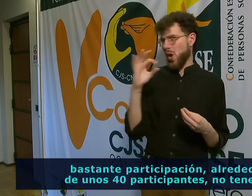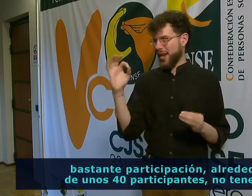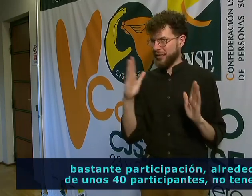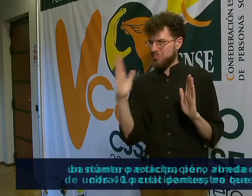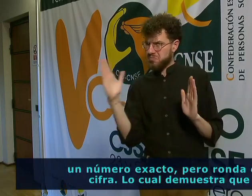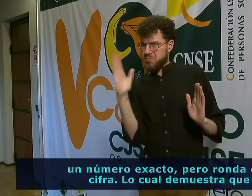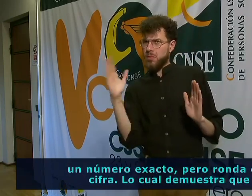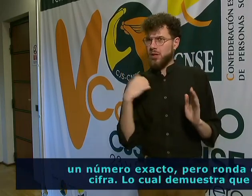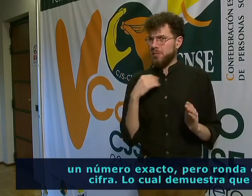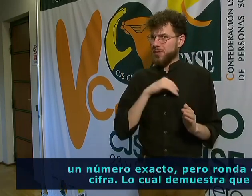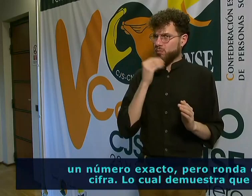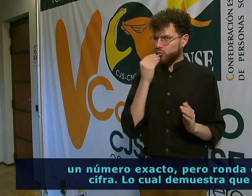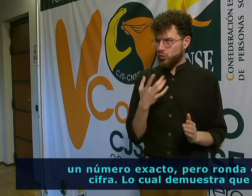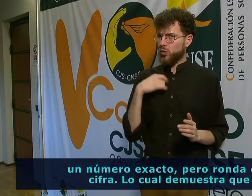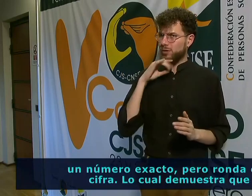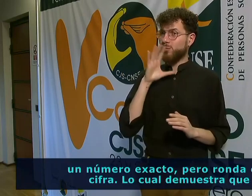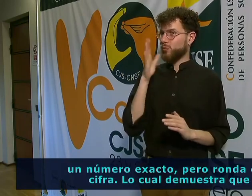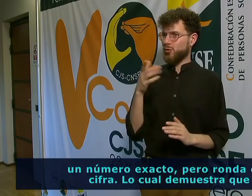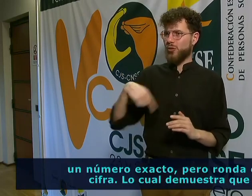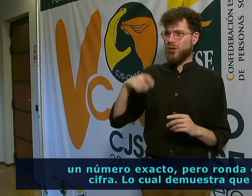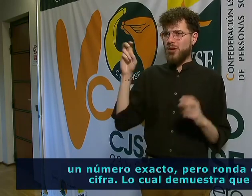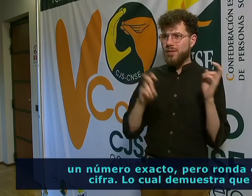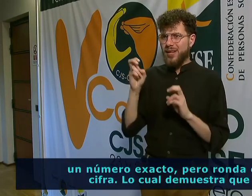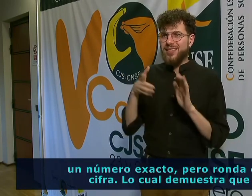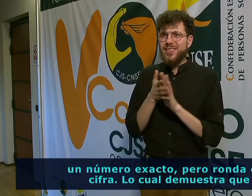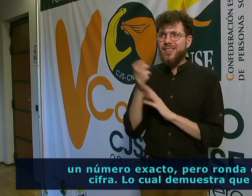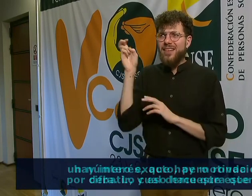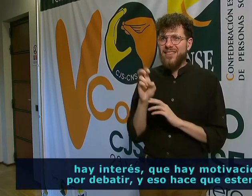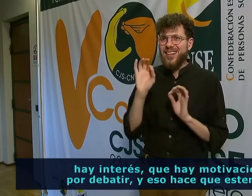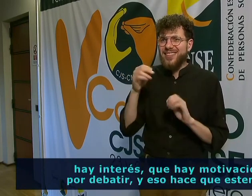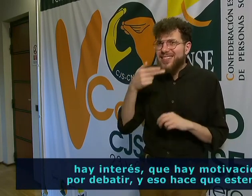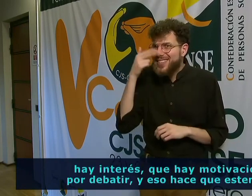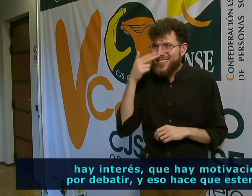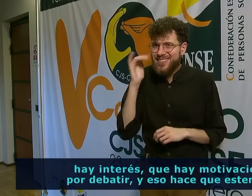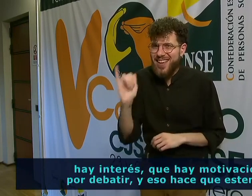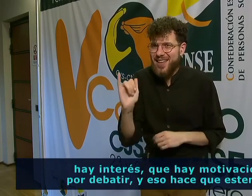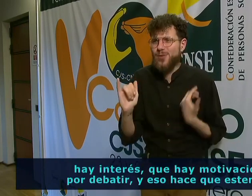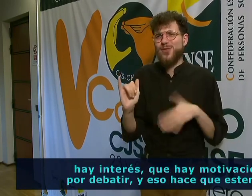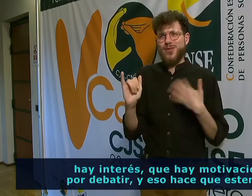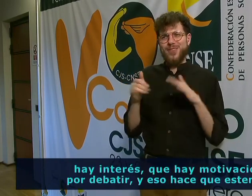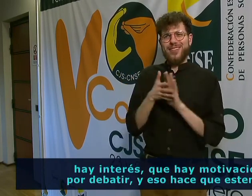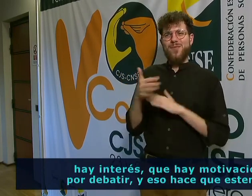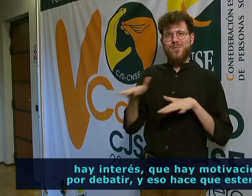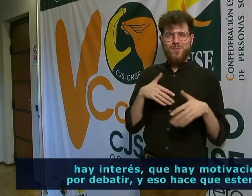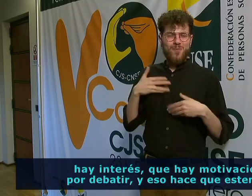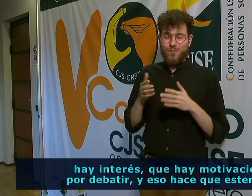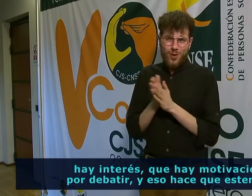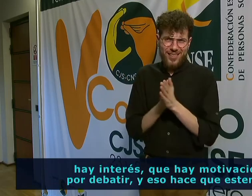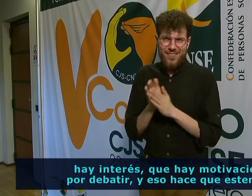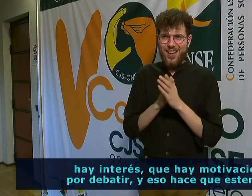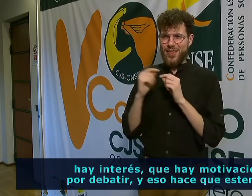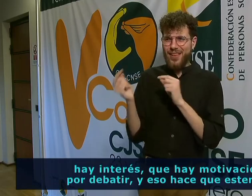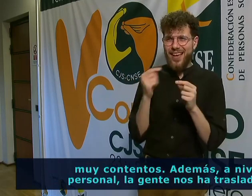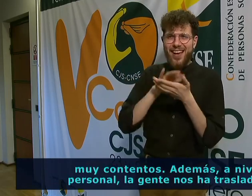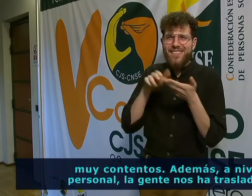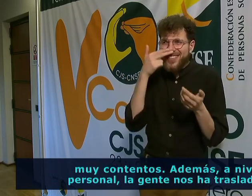no tenemos un número exacto pero ronda esa cifra, lo cual demuestra que hay interés, que hay motivación por debatir y eso hace